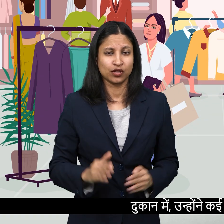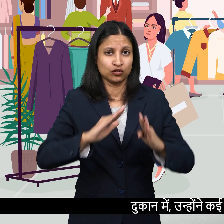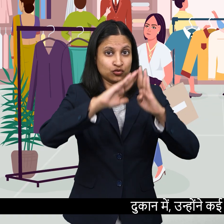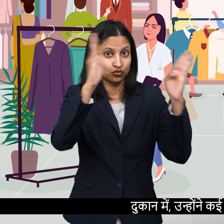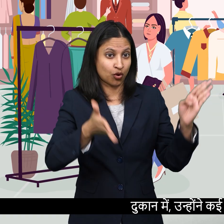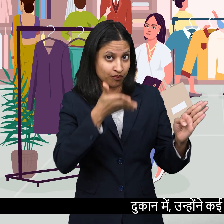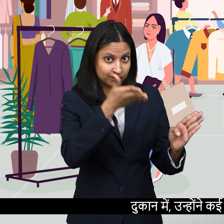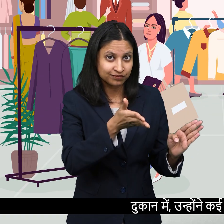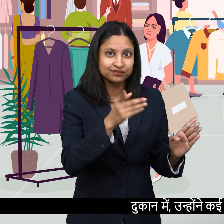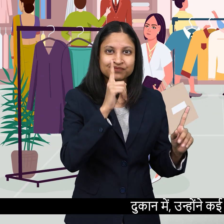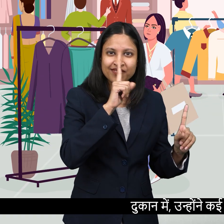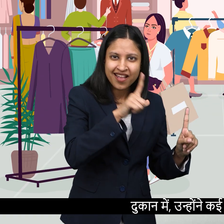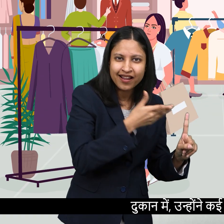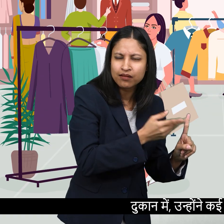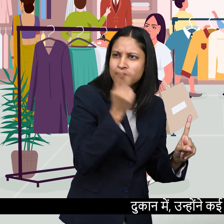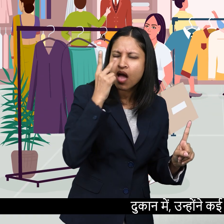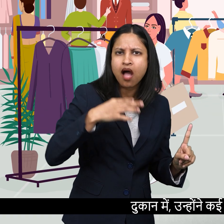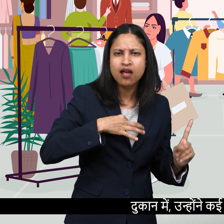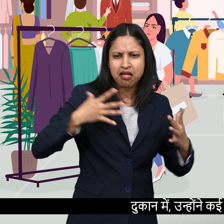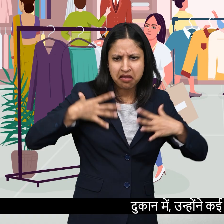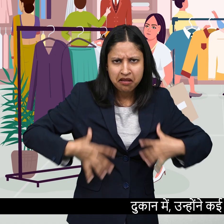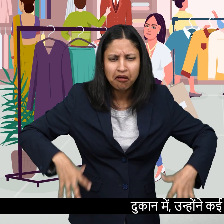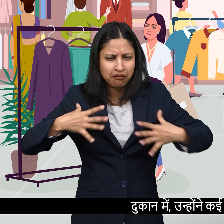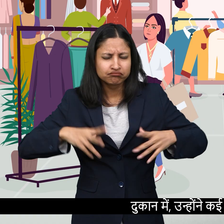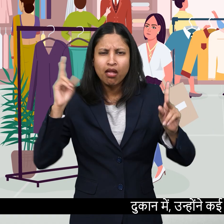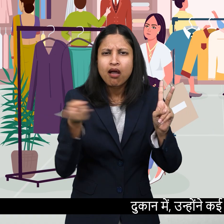दुकान में उन्होंने कई प्रकार के कपड़े देखे।